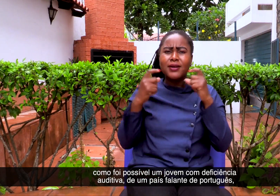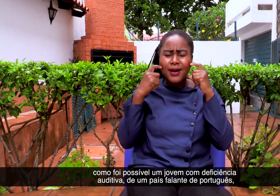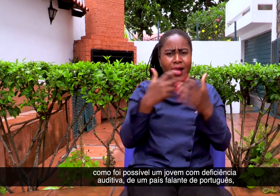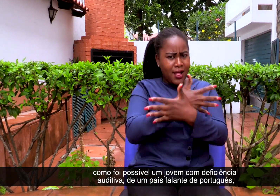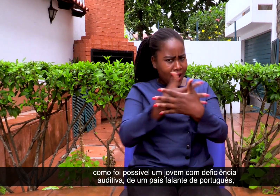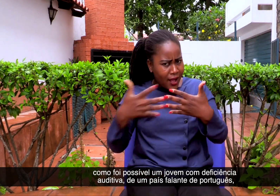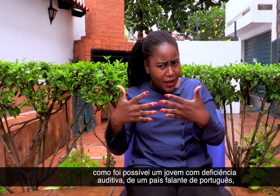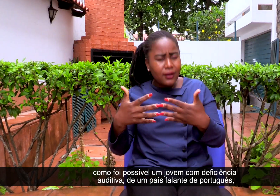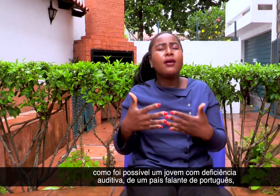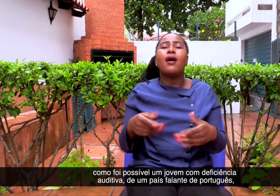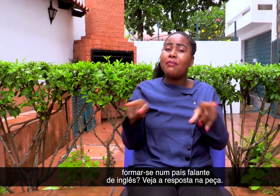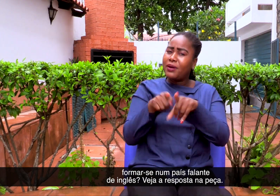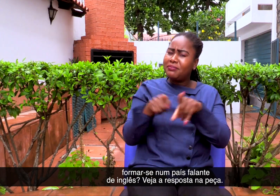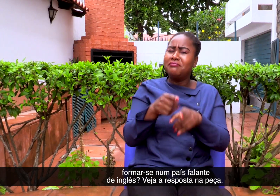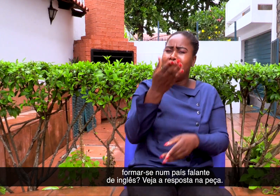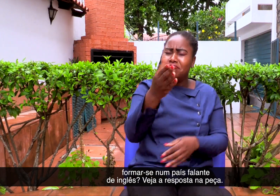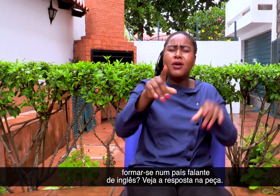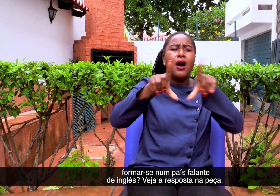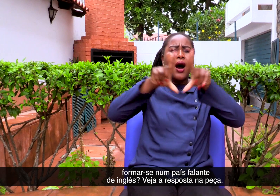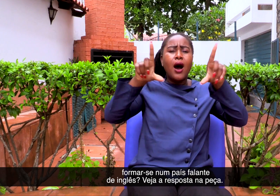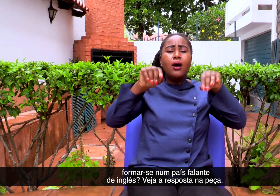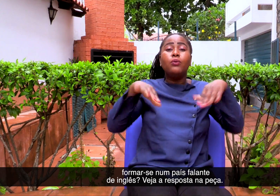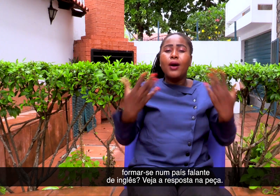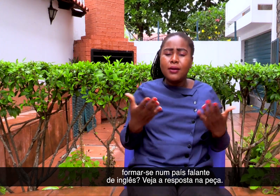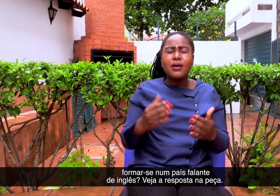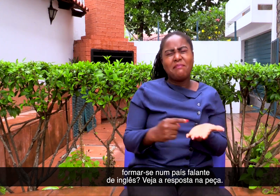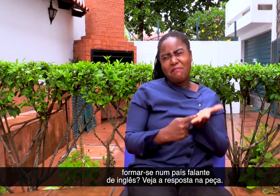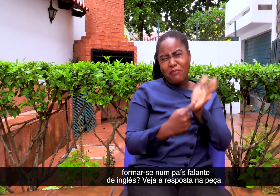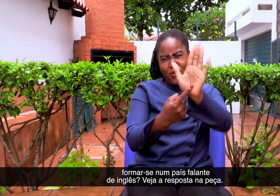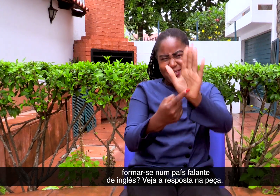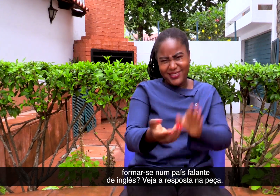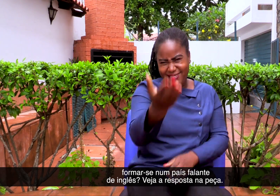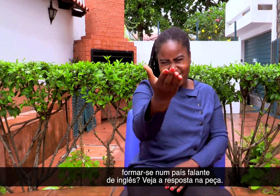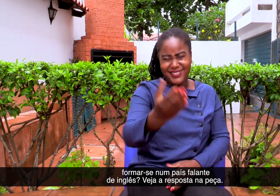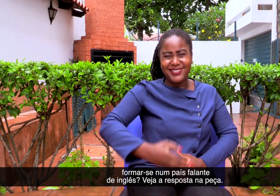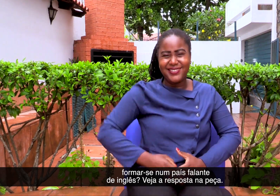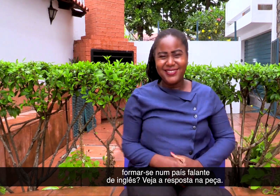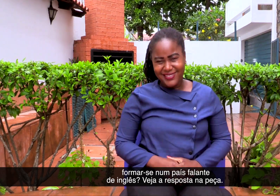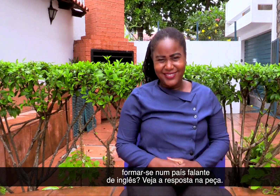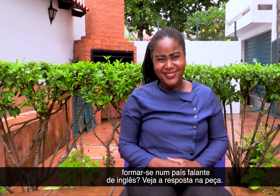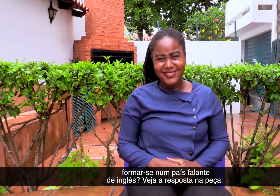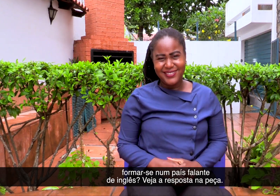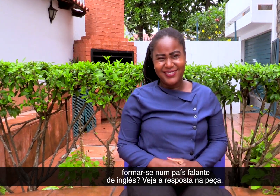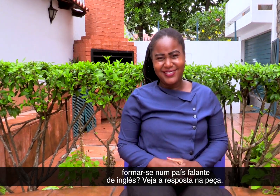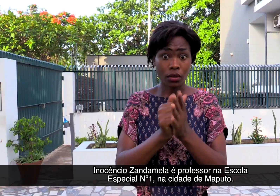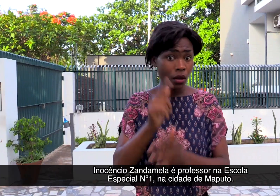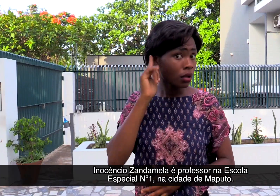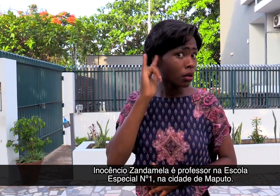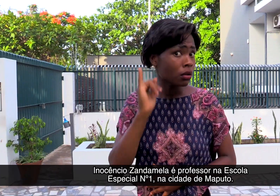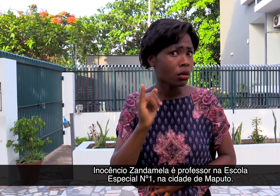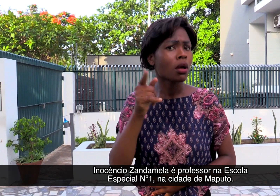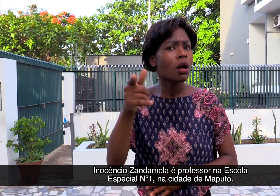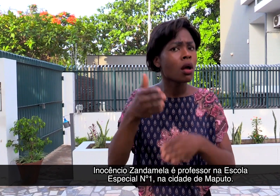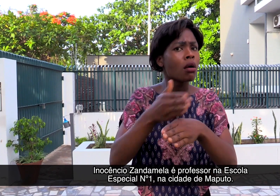país falante de português formar-se num país falante de inglês? Veja a resposta na peça.